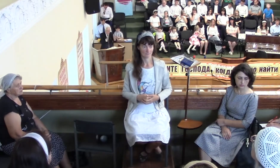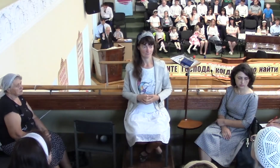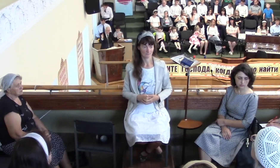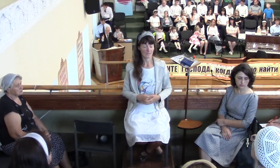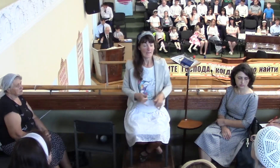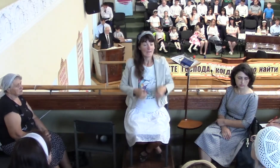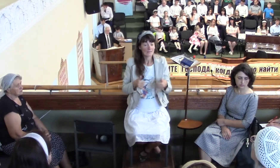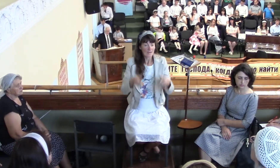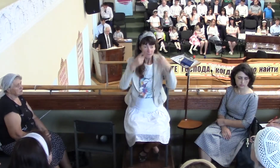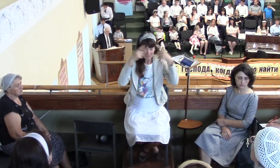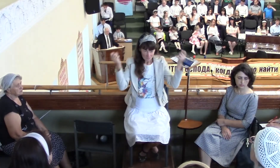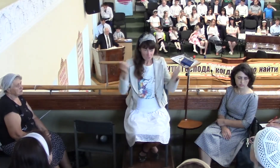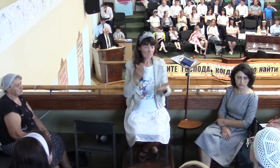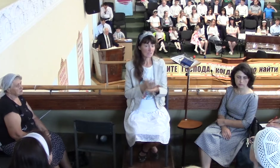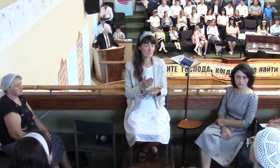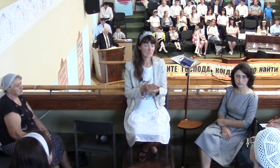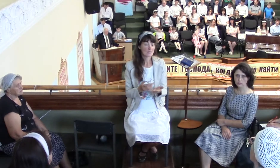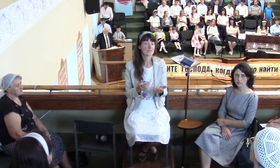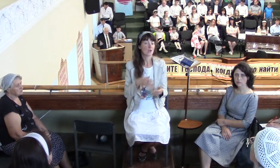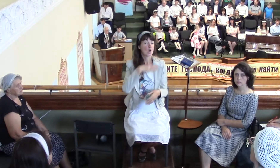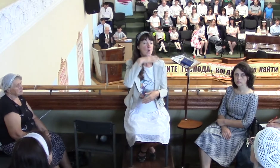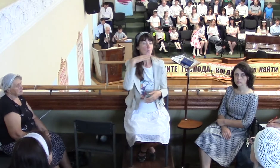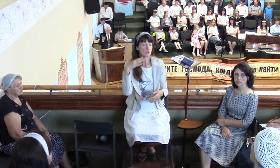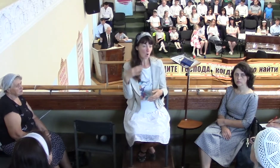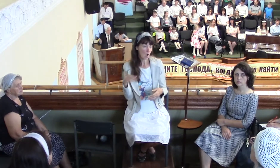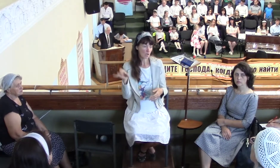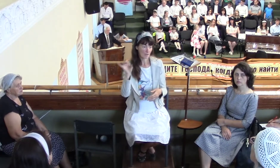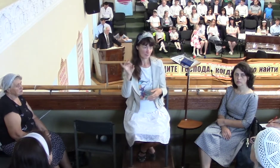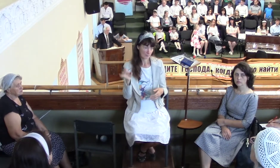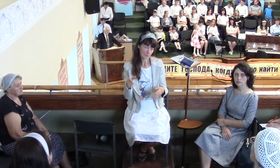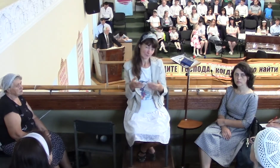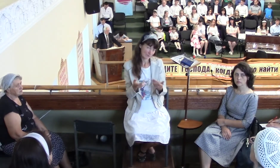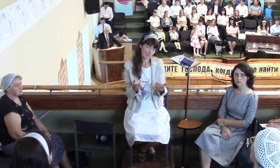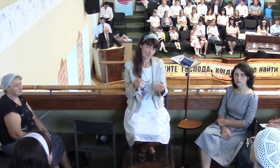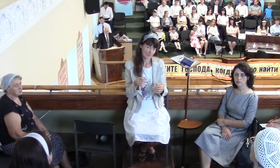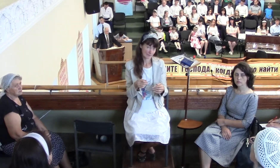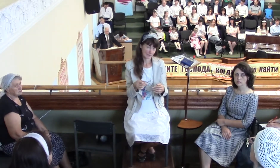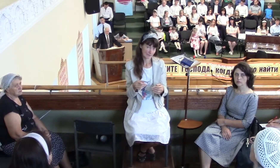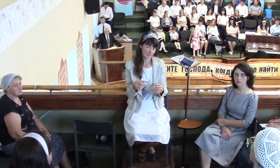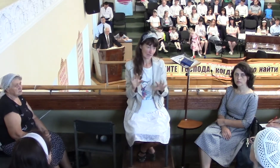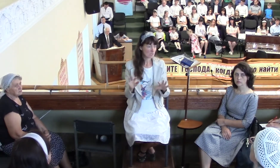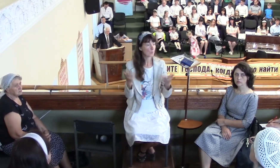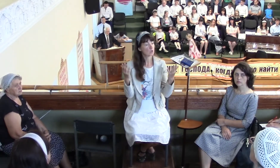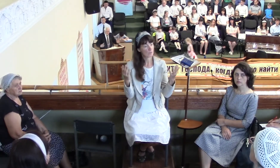Для возвещения есть разные способы. У нас микрофоны, усилители. И я могу,